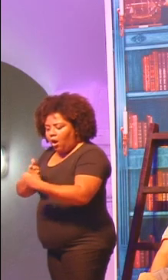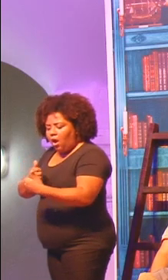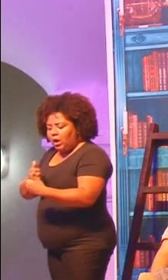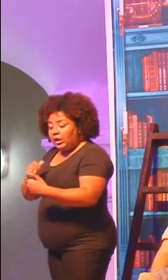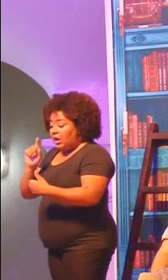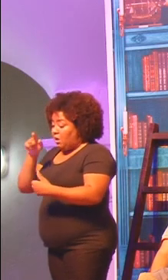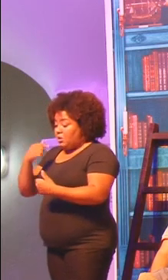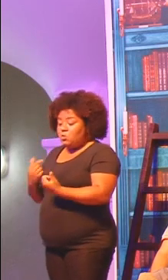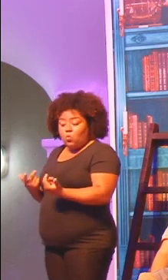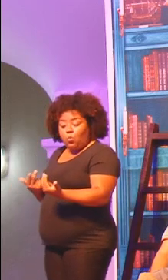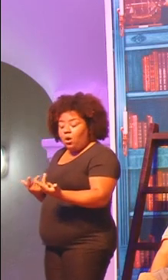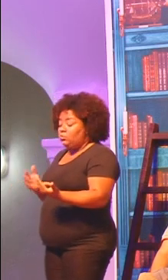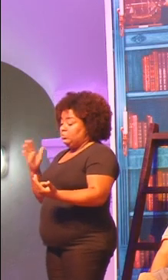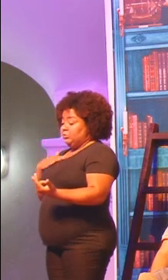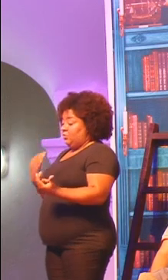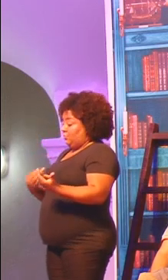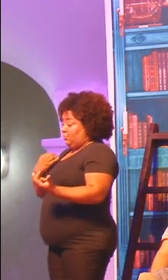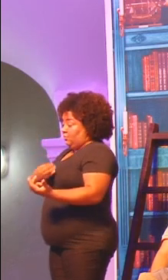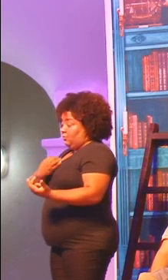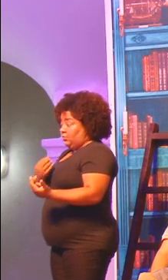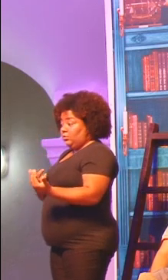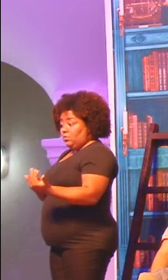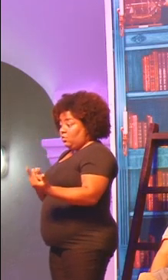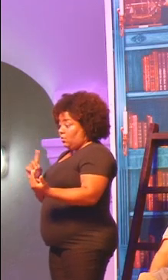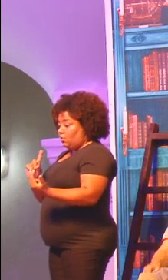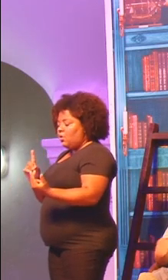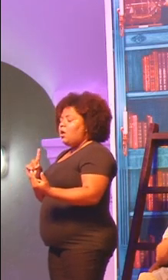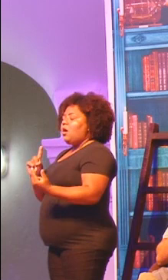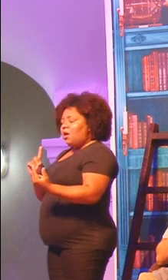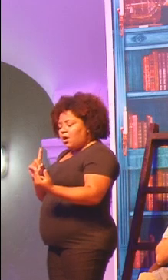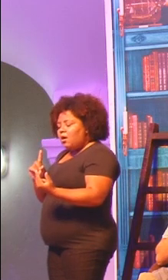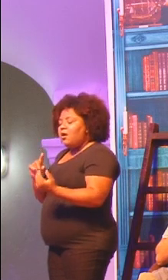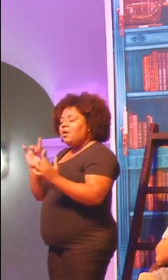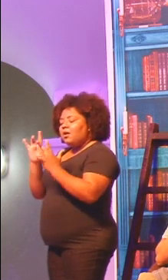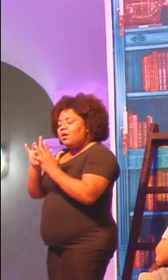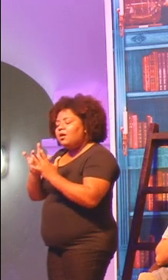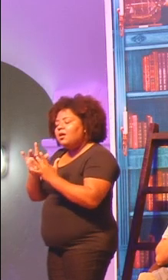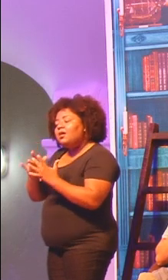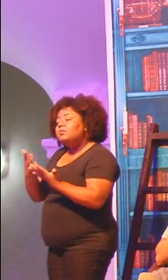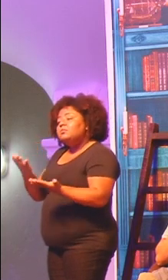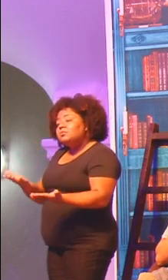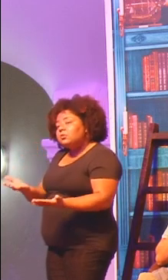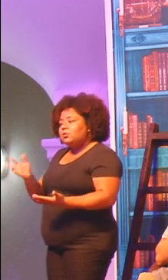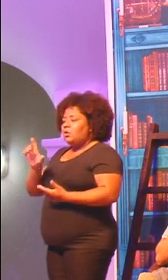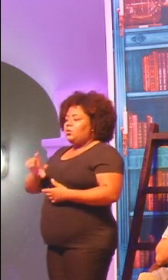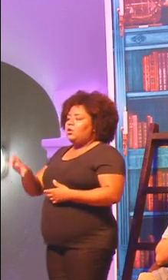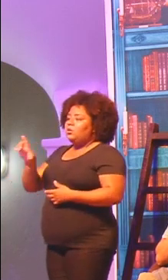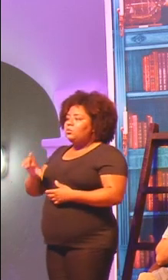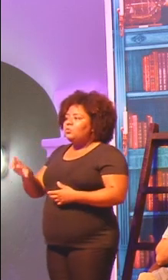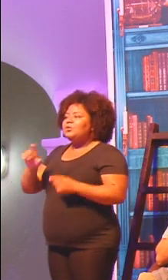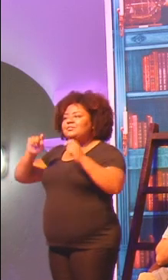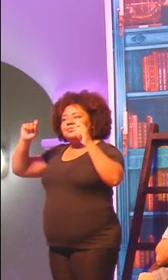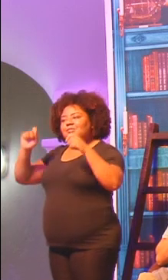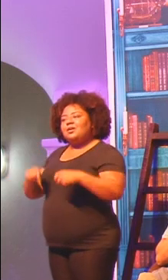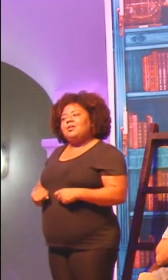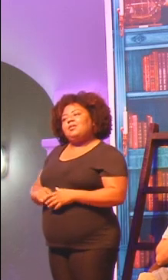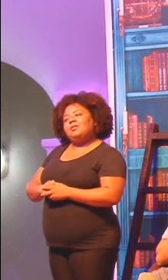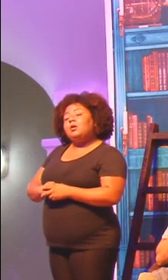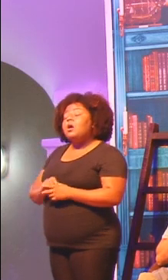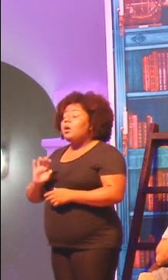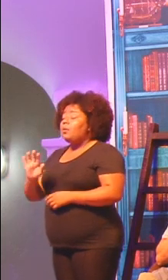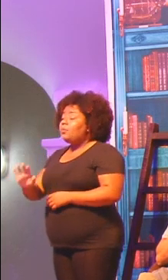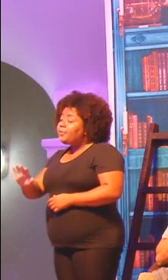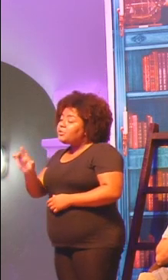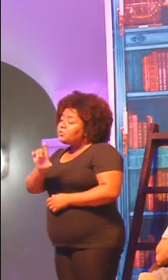era minha. Então, a literatura tem esse caráter, mas também a literatura